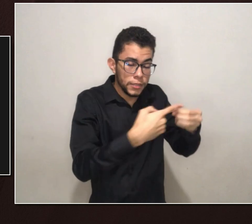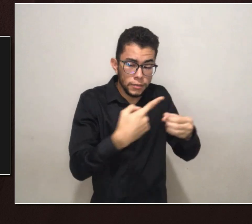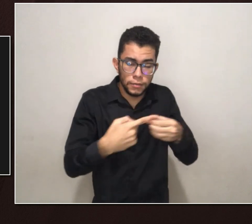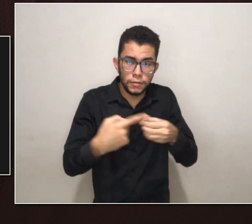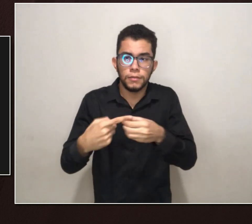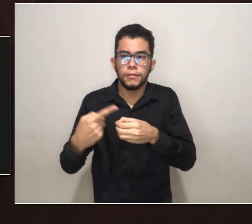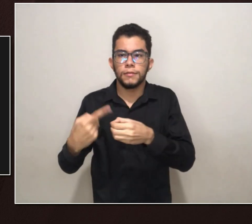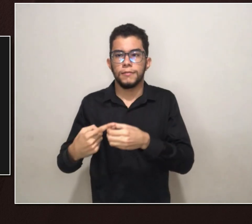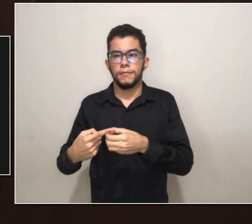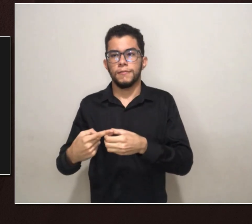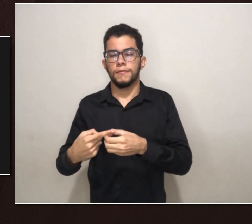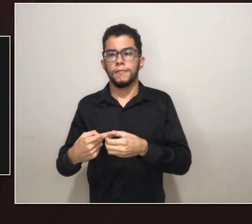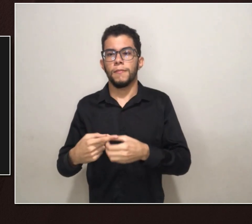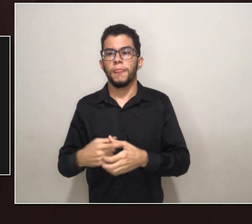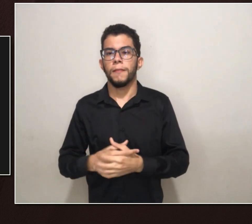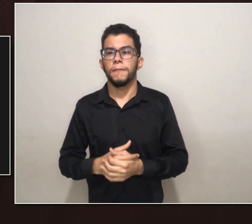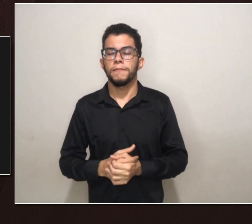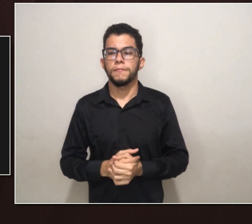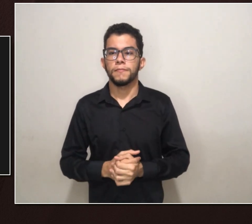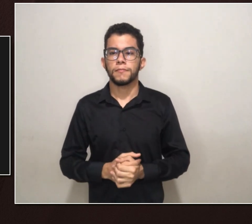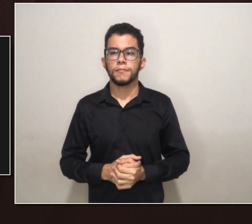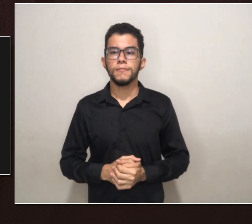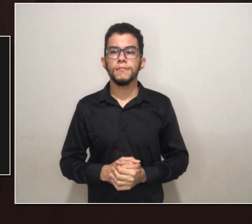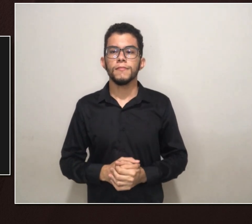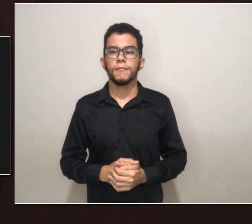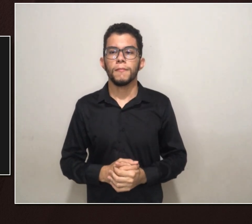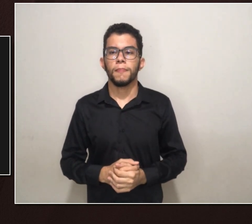era. Estamos